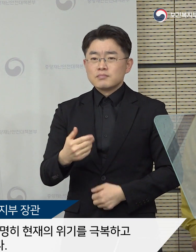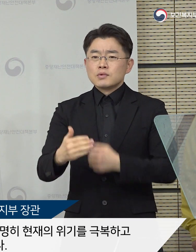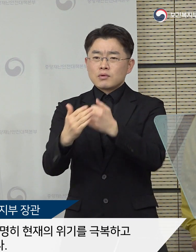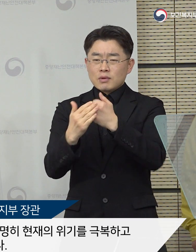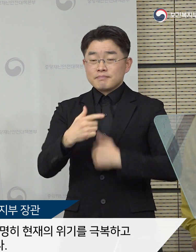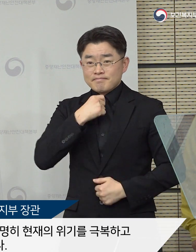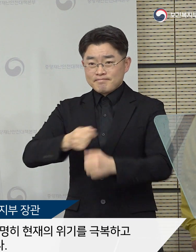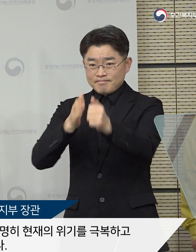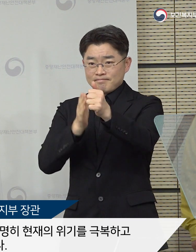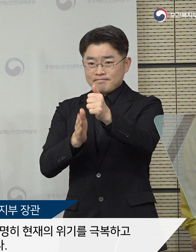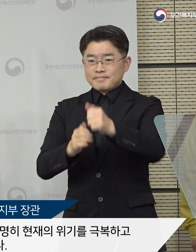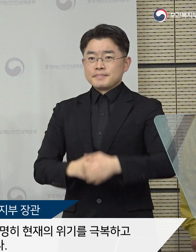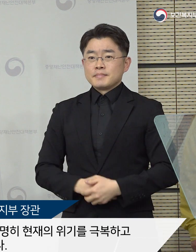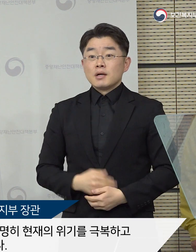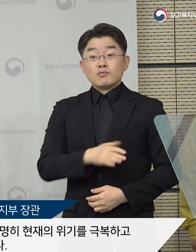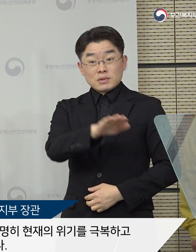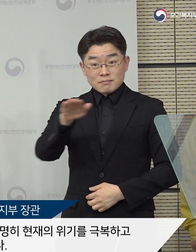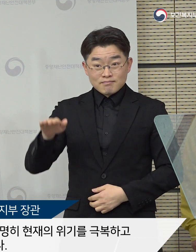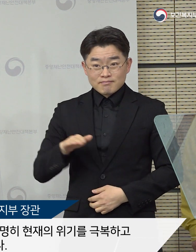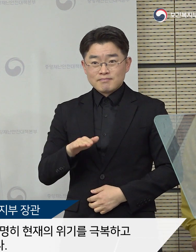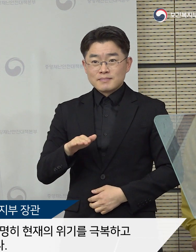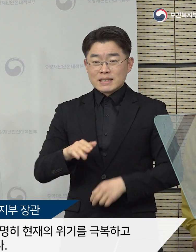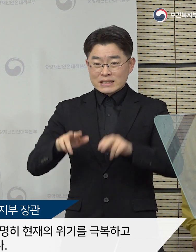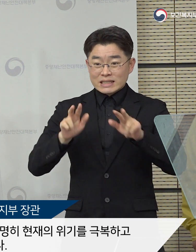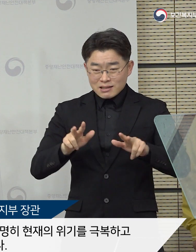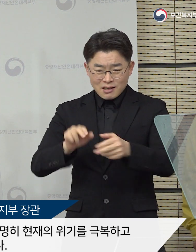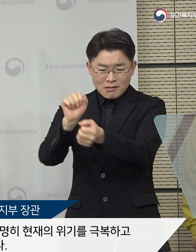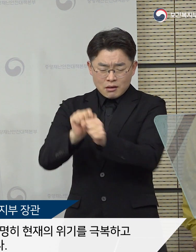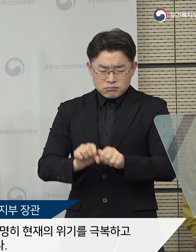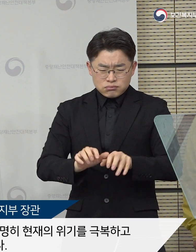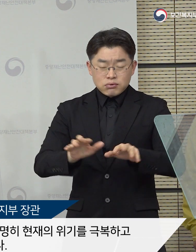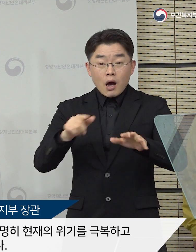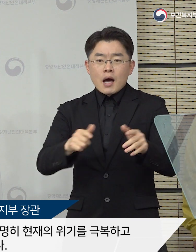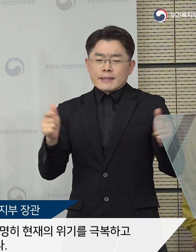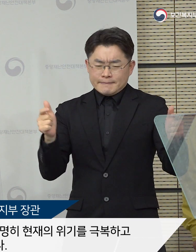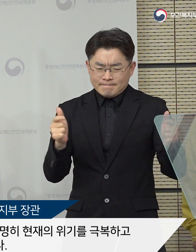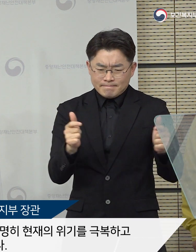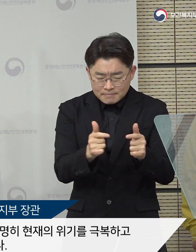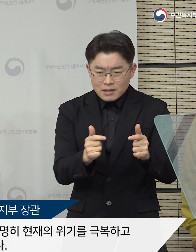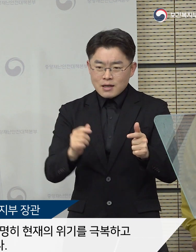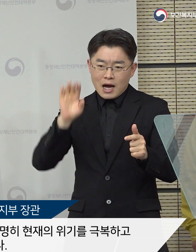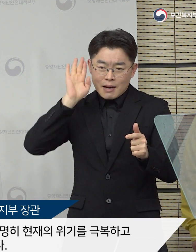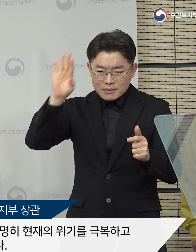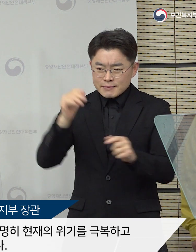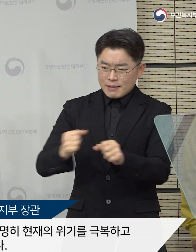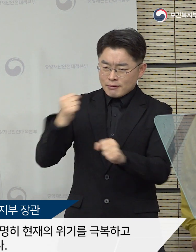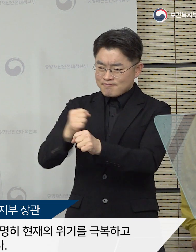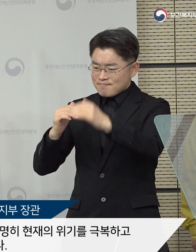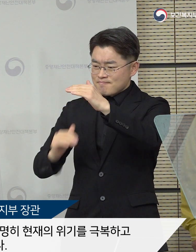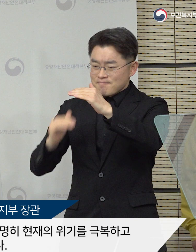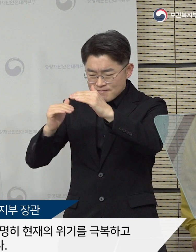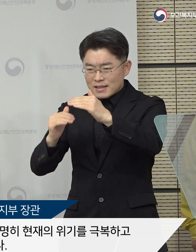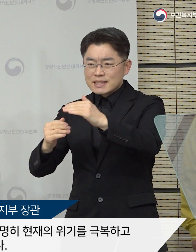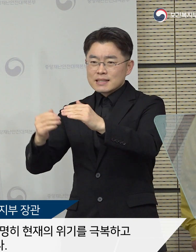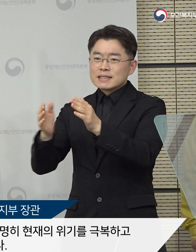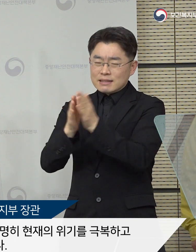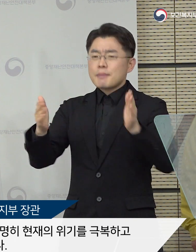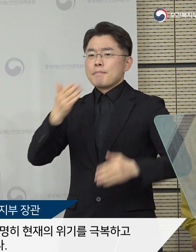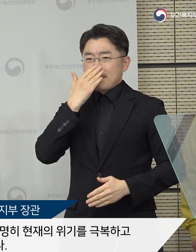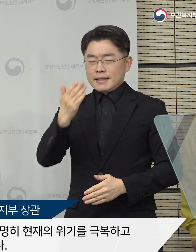노력해 주신다면 우리는 분명히 현재의 위기를 극복하고 다시 일상회복의 길로 나아갈 수 있을